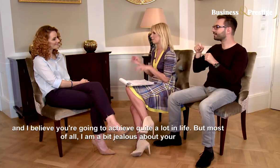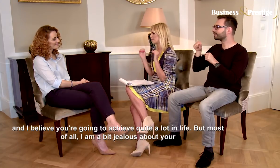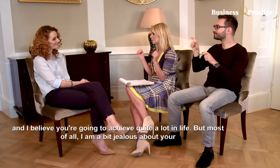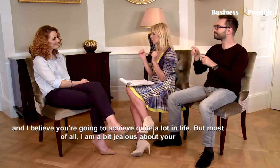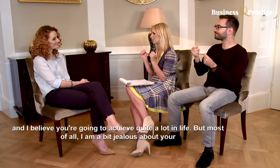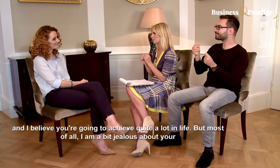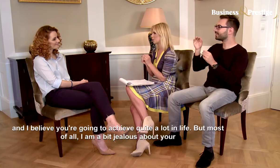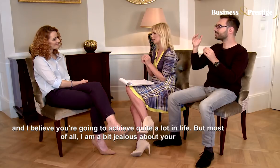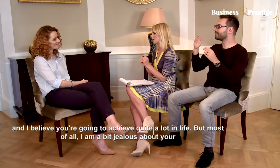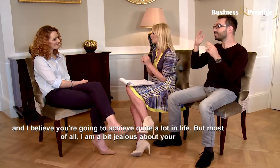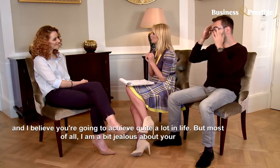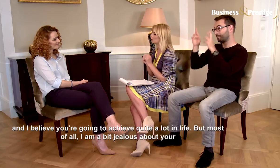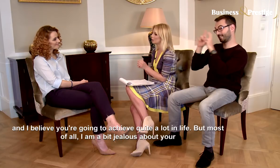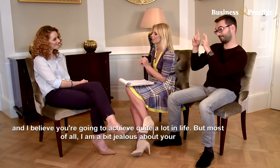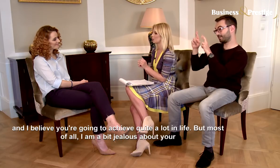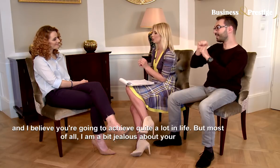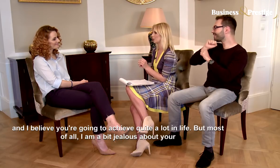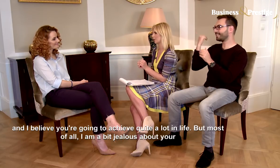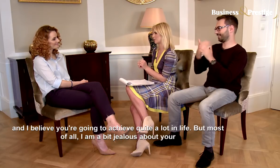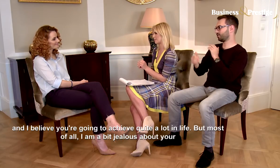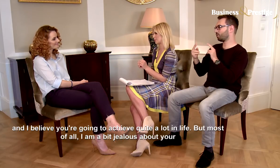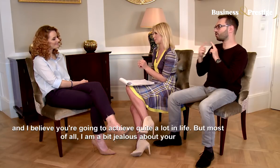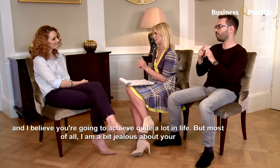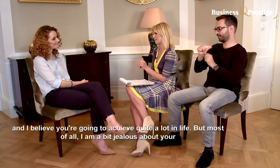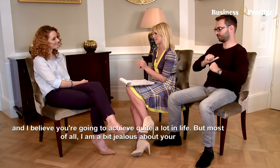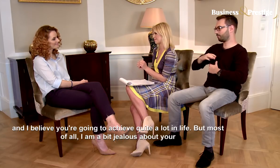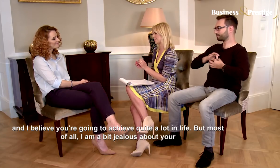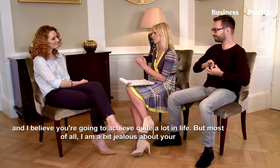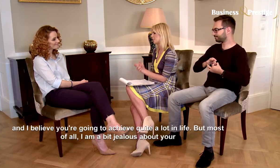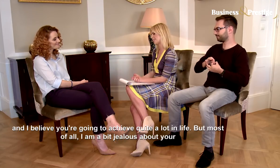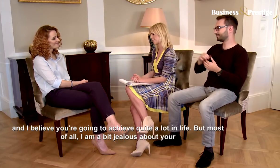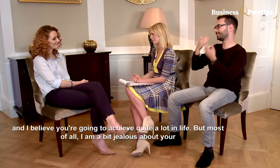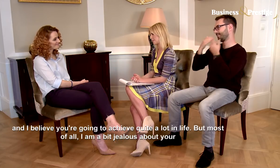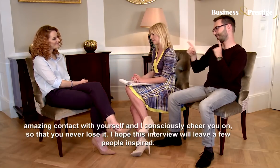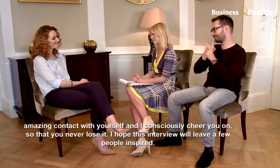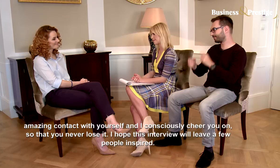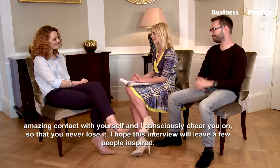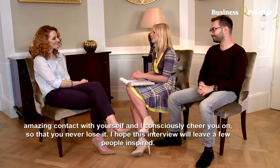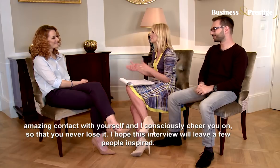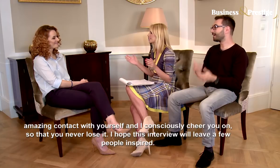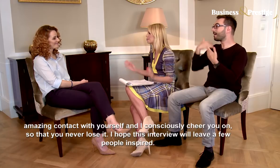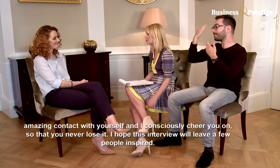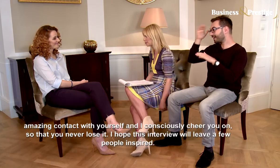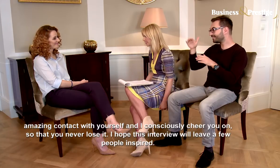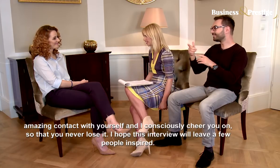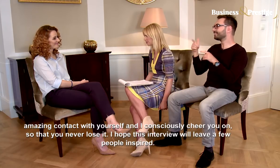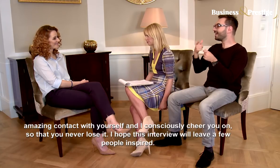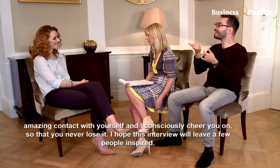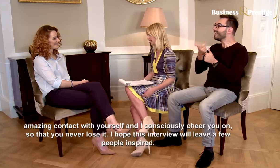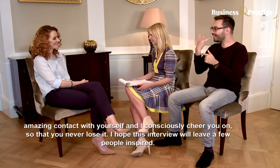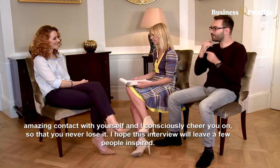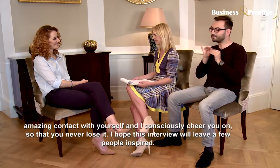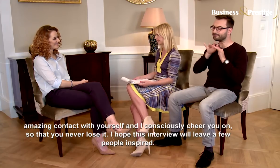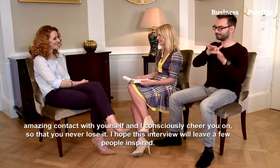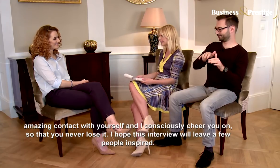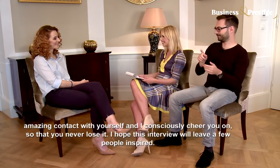że tak powiem, świadomie kibicuję, żebyś nigdy nie straciła tego kontaktu sama z sobą, który masz. Dzięki za rozmowę. Mam nadzieję, że zainspirujemy kilka osób.